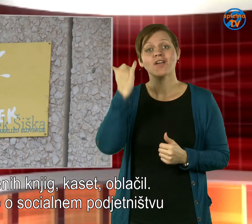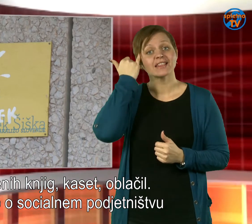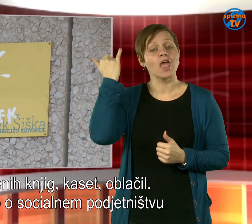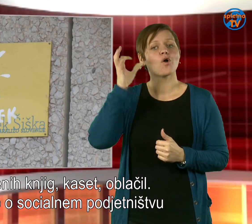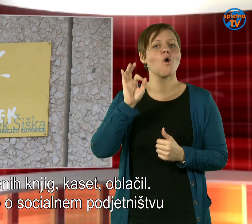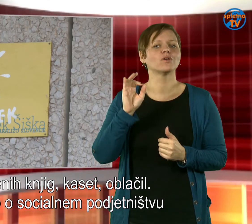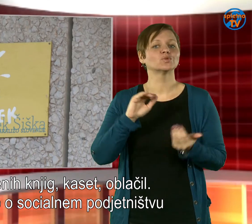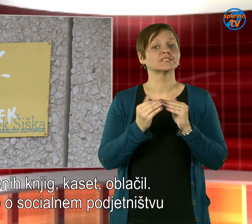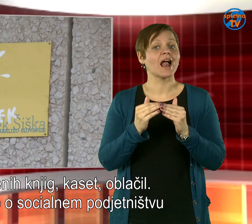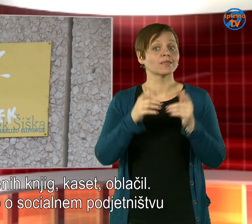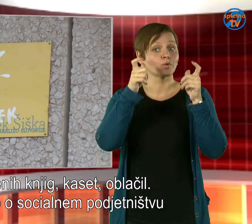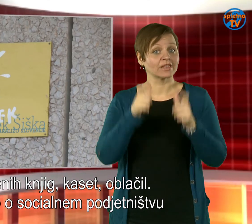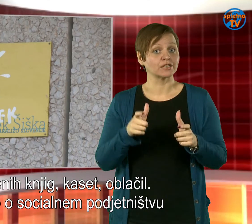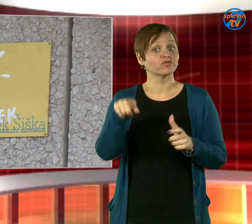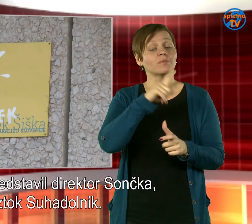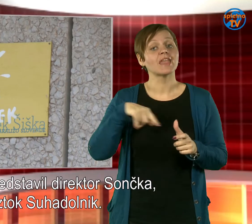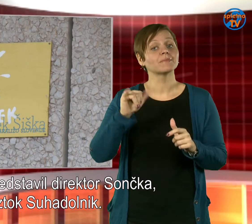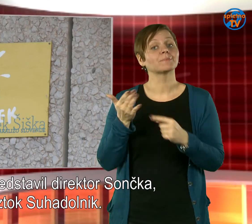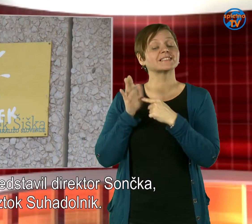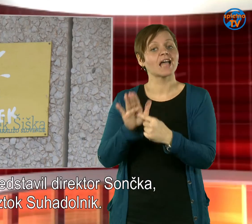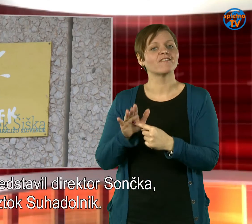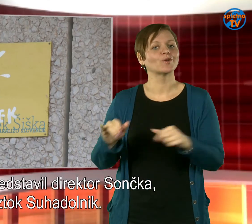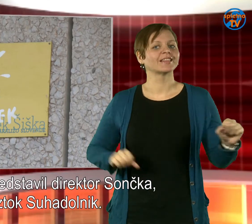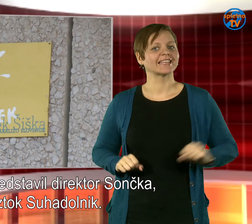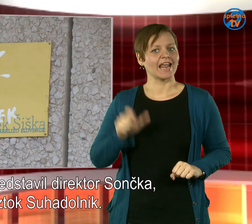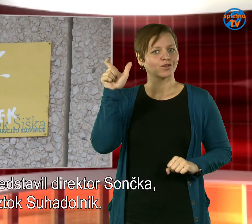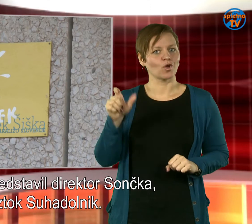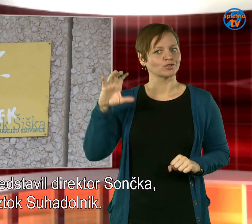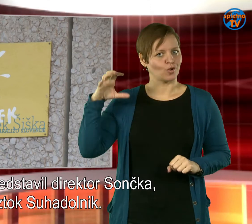Svojo idejo o socialnem podjetništvu nam je predstavil direktor